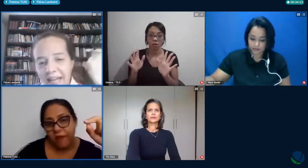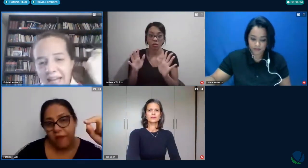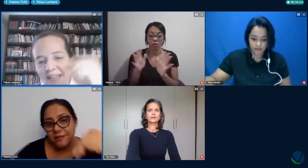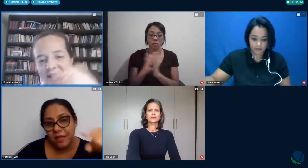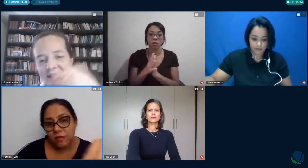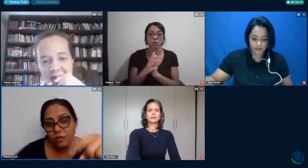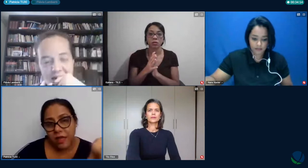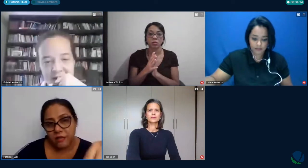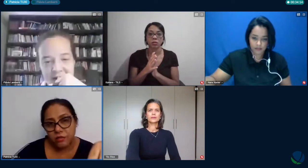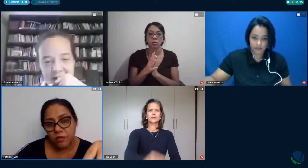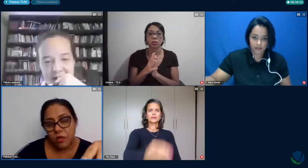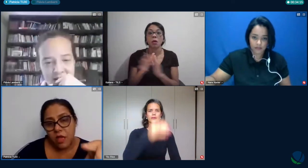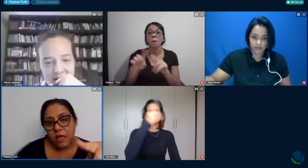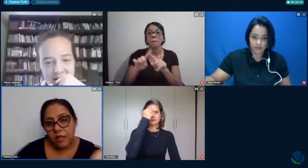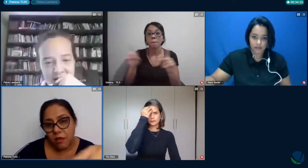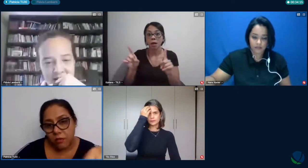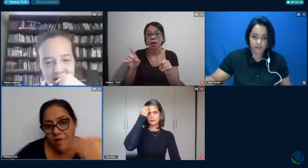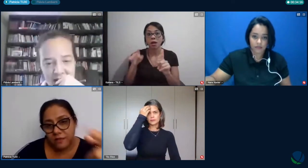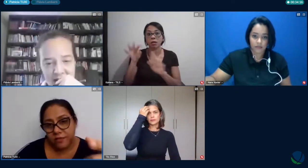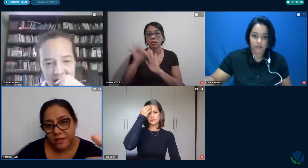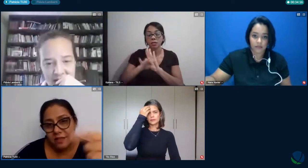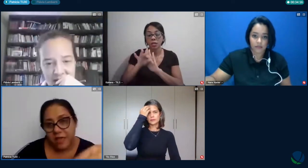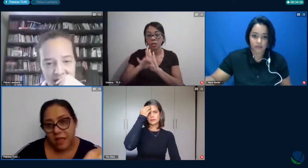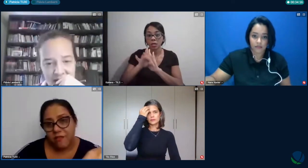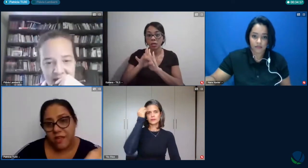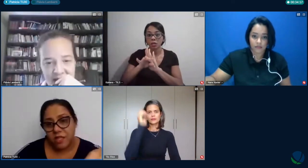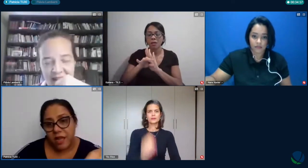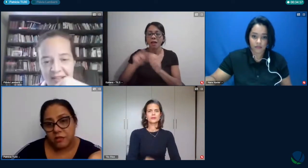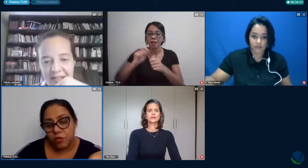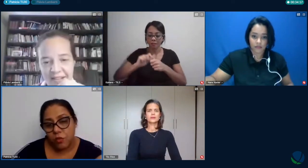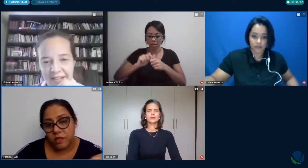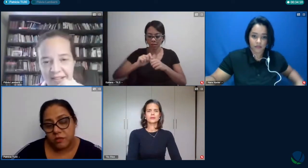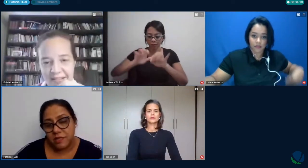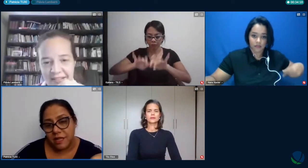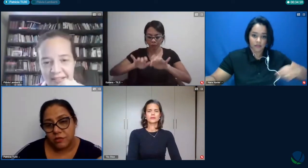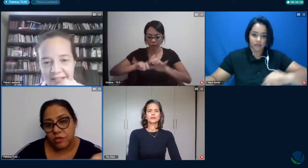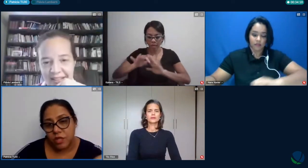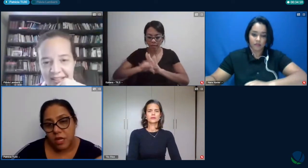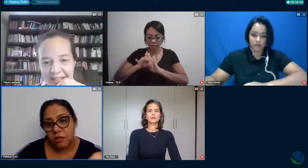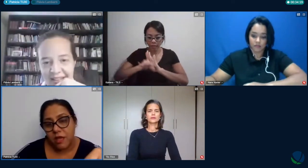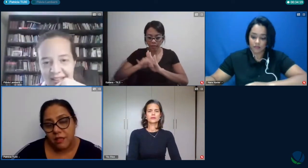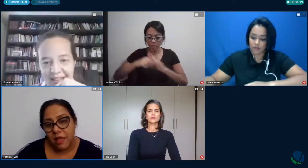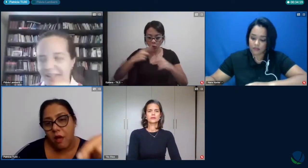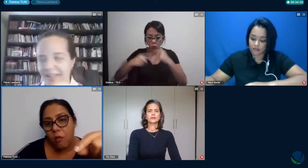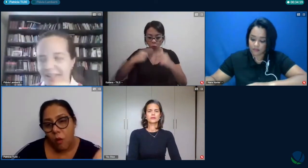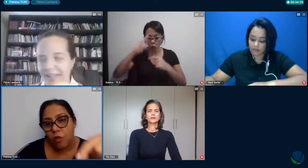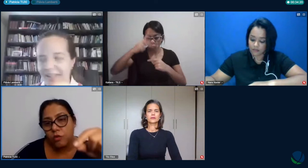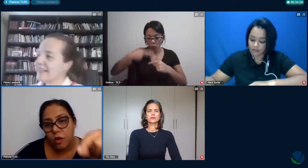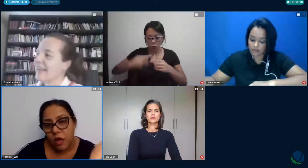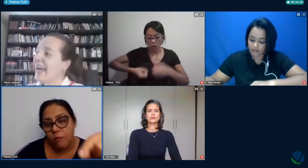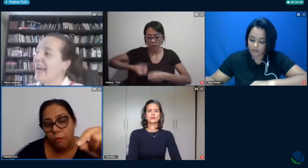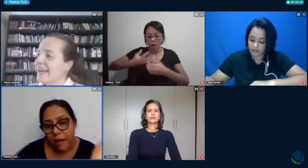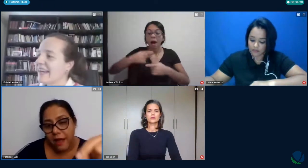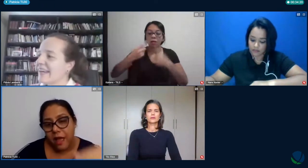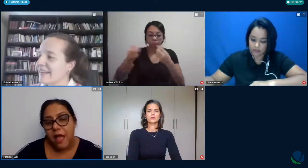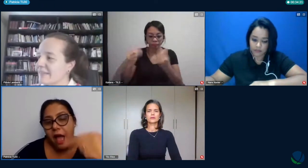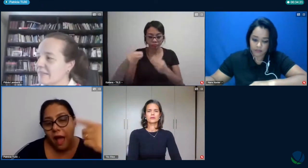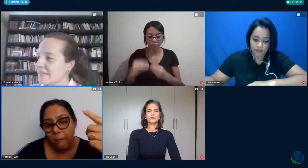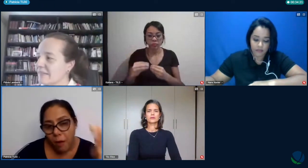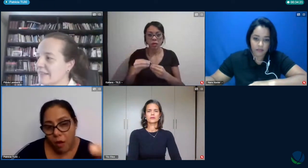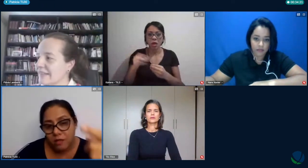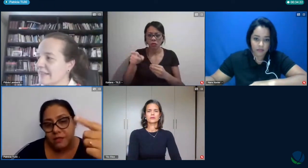ainda fazendo o texto, então nesse fazer que ele vai gerar as dúvidas. O que você está sugerindo é que tenha um outro campo